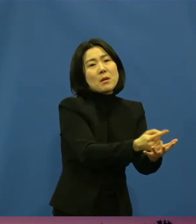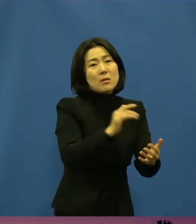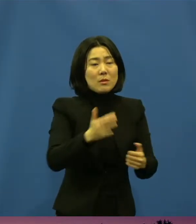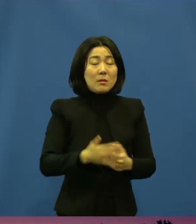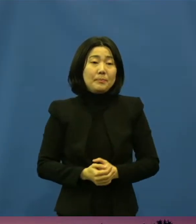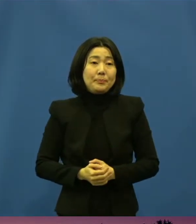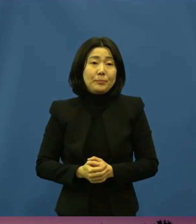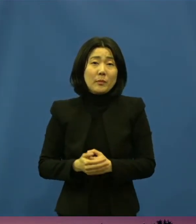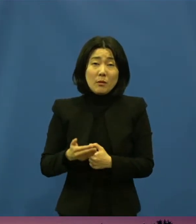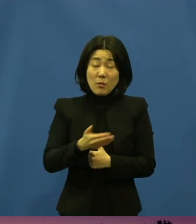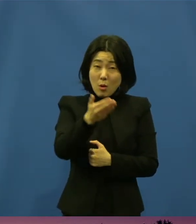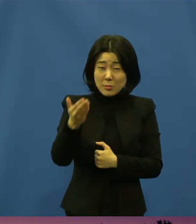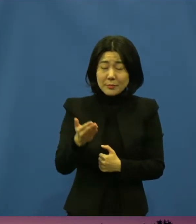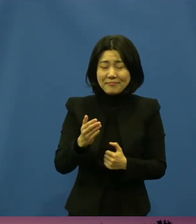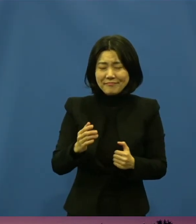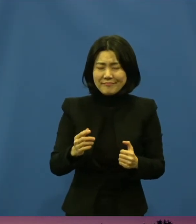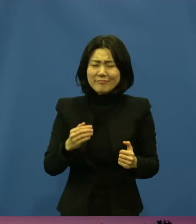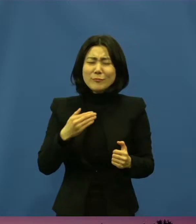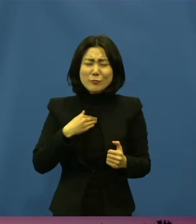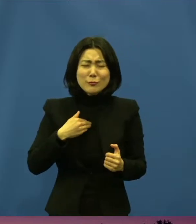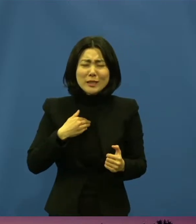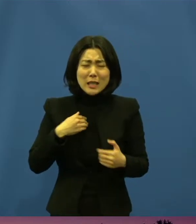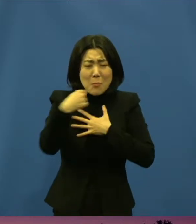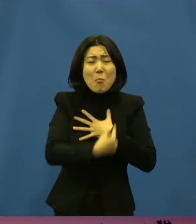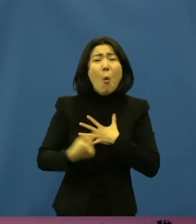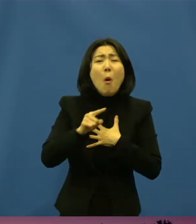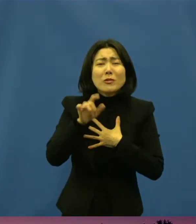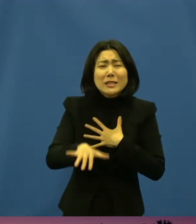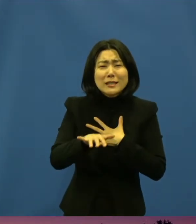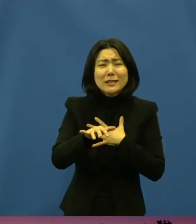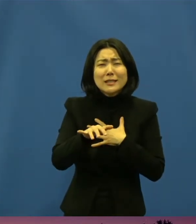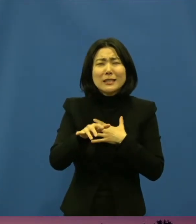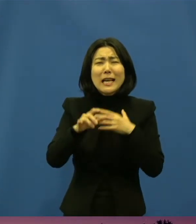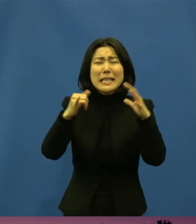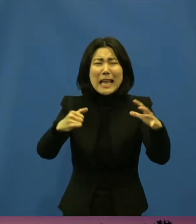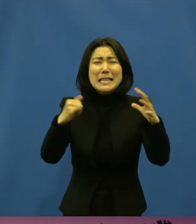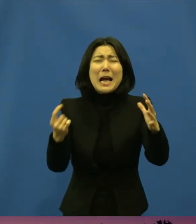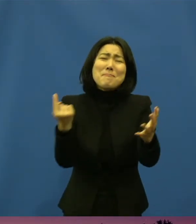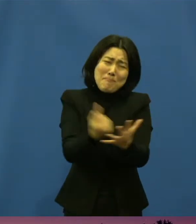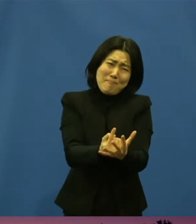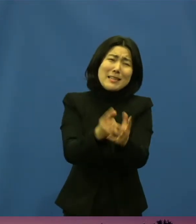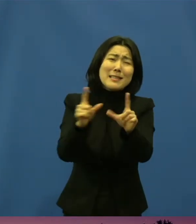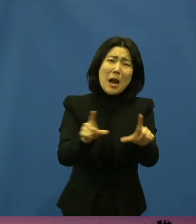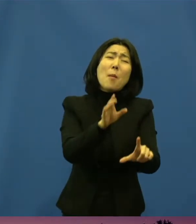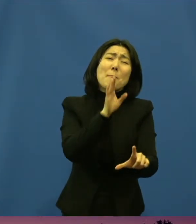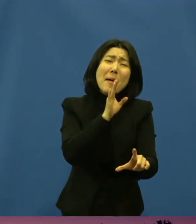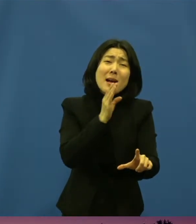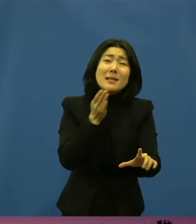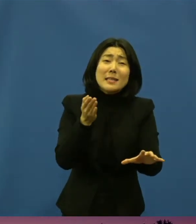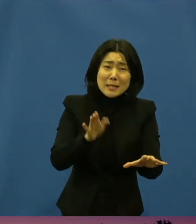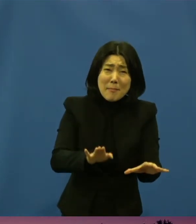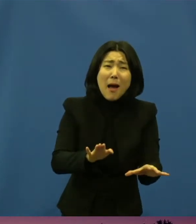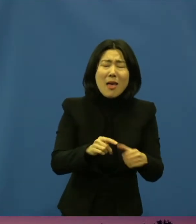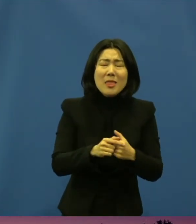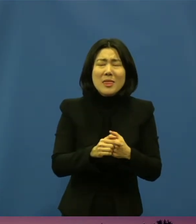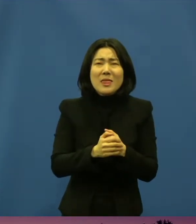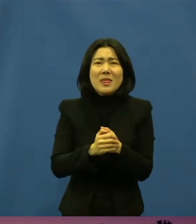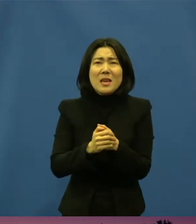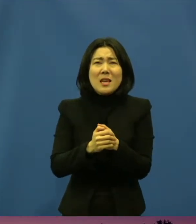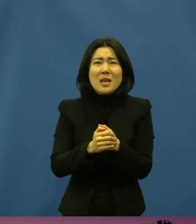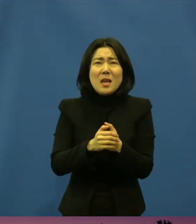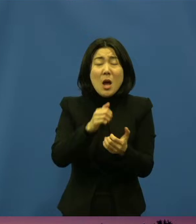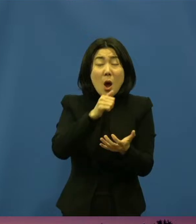여러분, 우리는 세상을 피할 수가 없습니다. 죄악 많은 세상이라고 우리가 말하지만 이 죄악이 많은